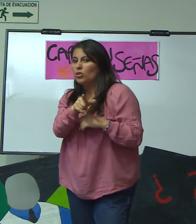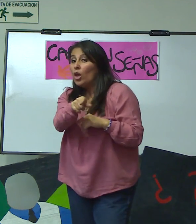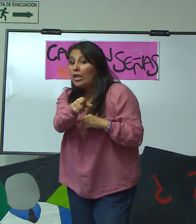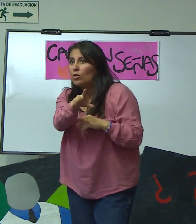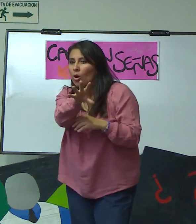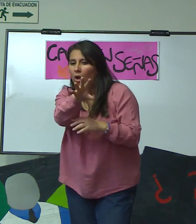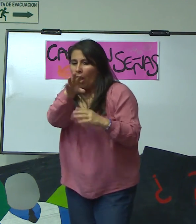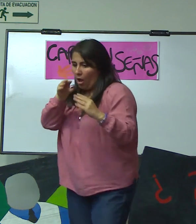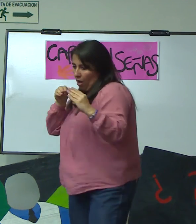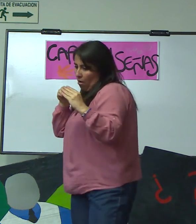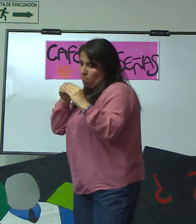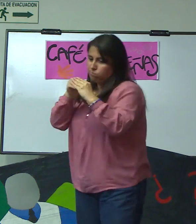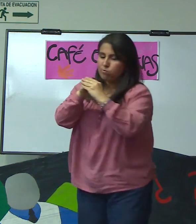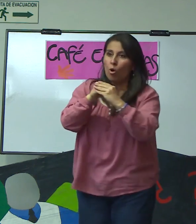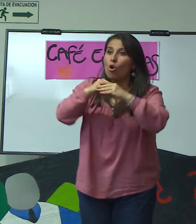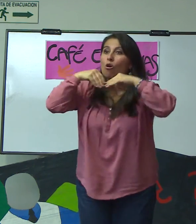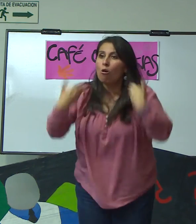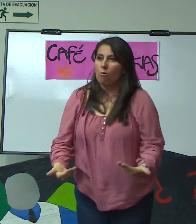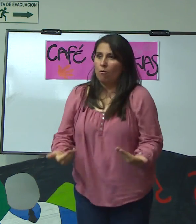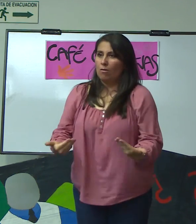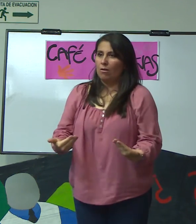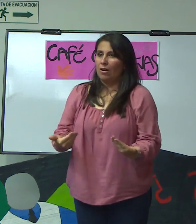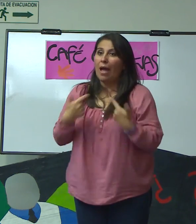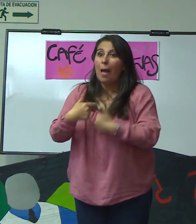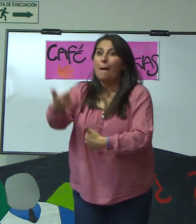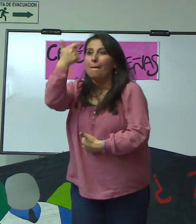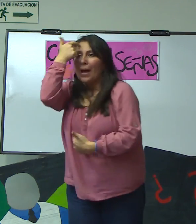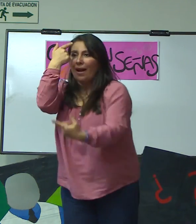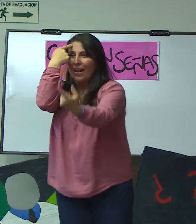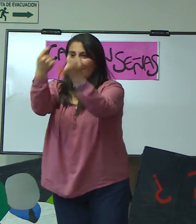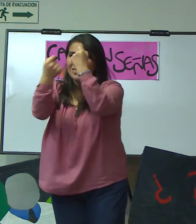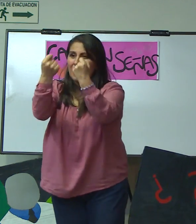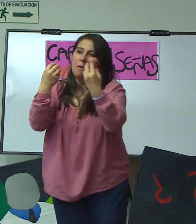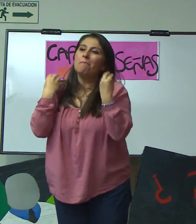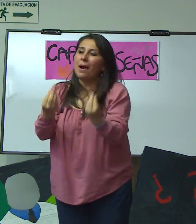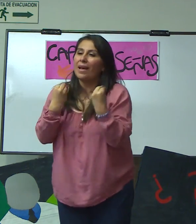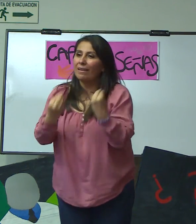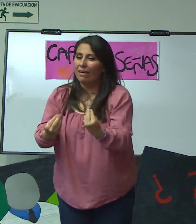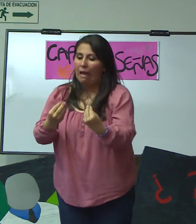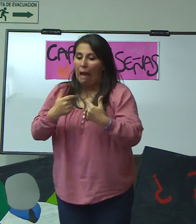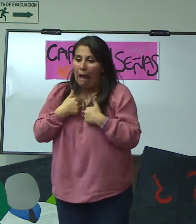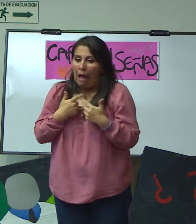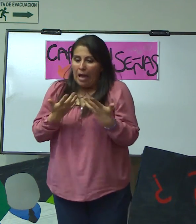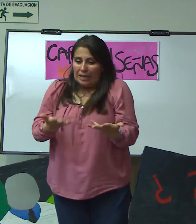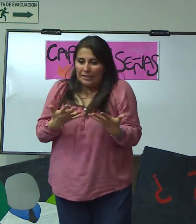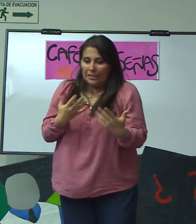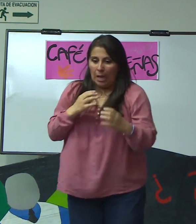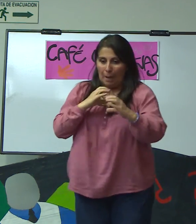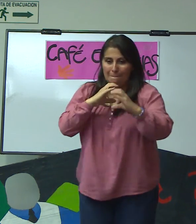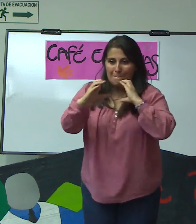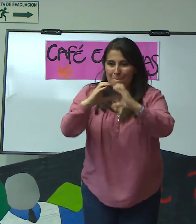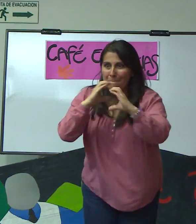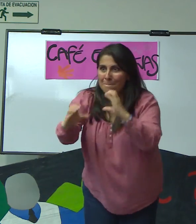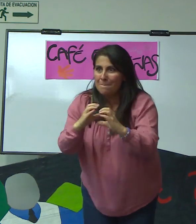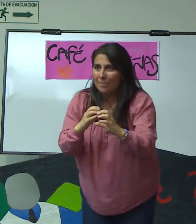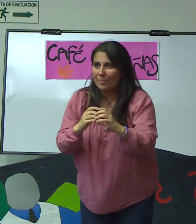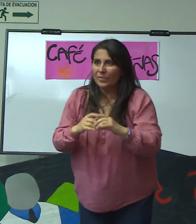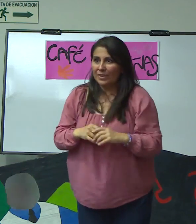Es buscar estrategias que me lleven a encontrar comunicación y a construir comunicación con